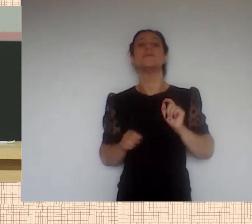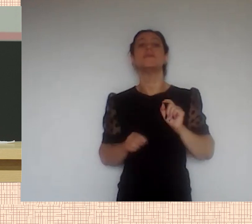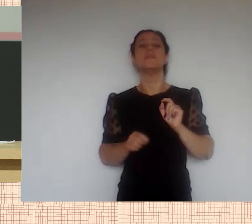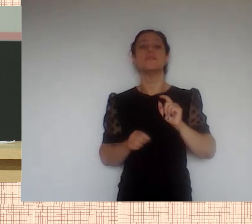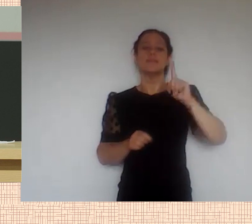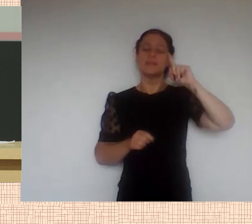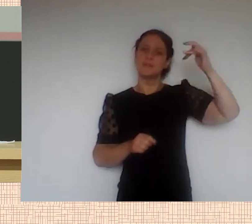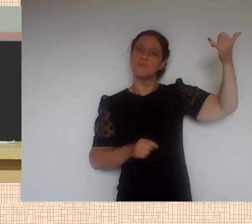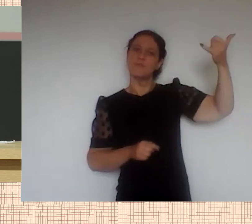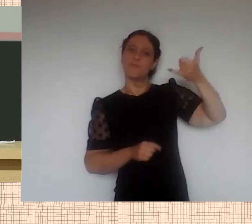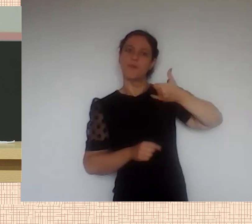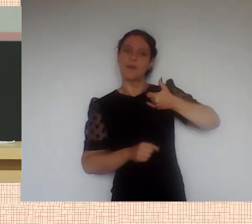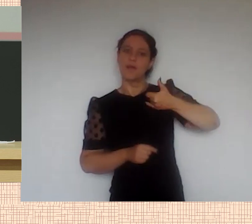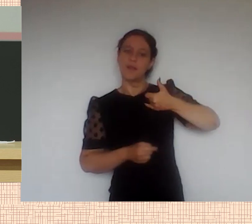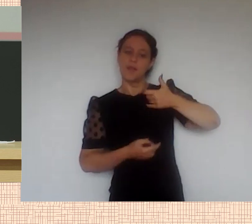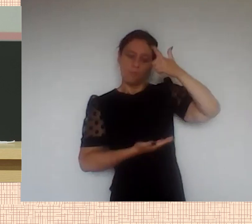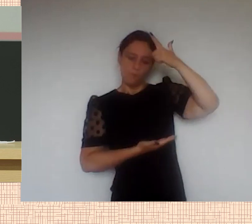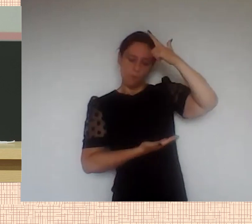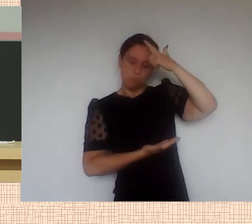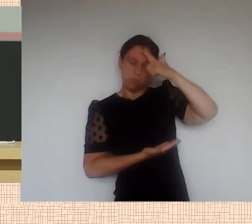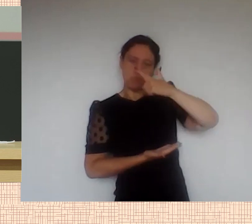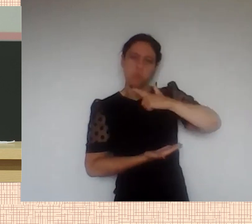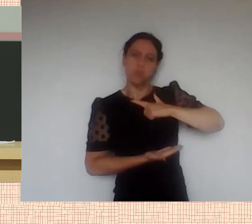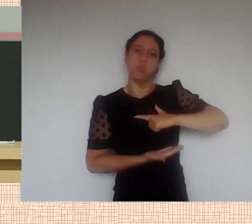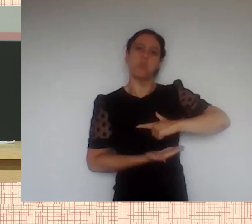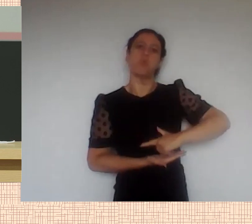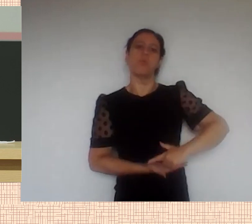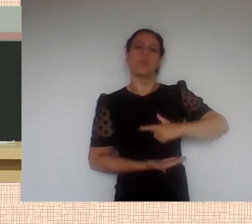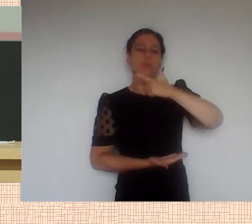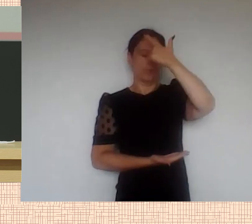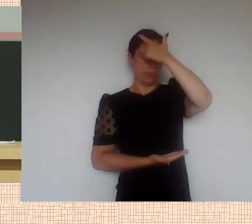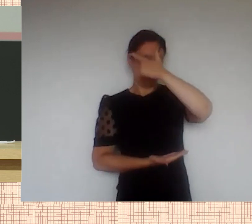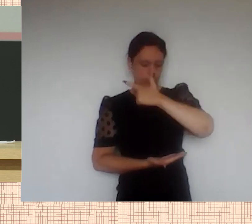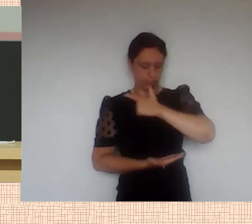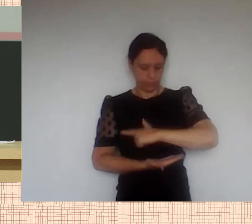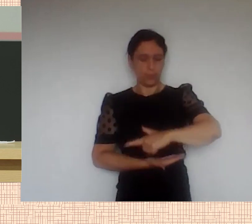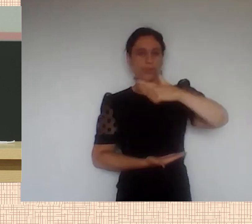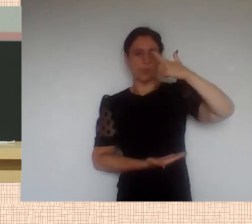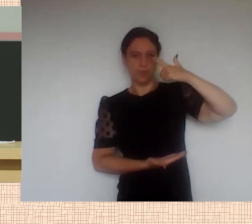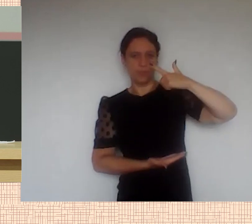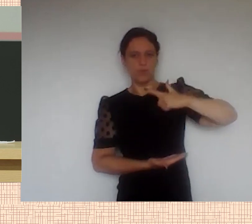a palavra vai lavando, purificando você,